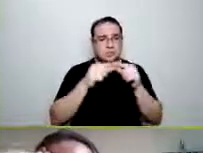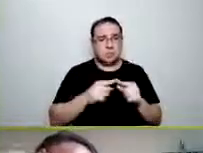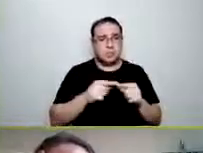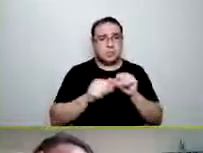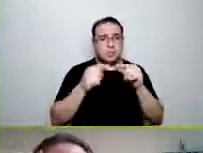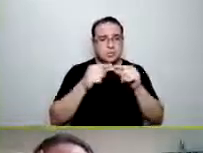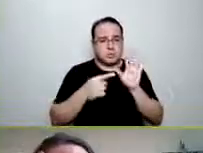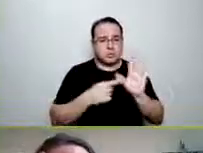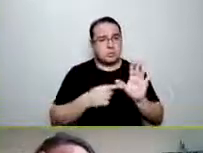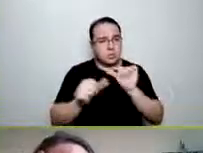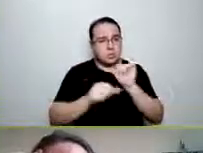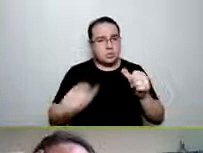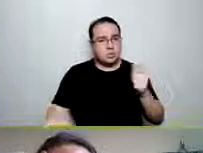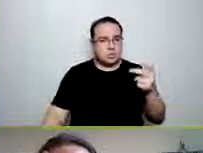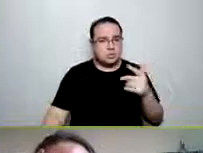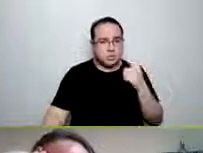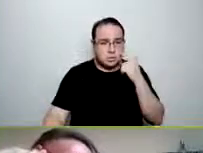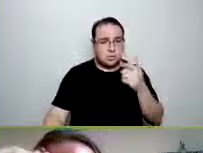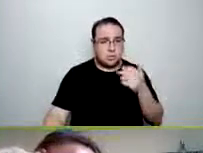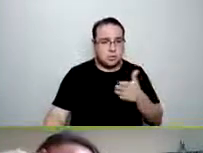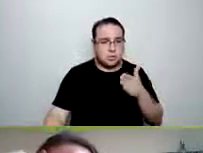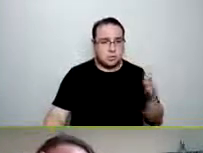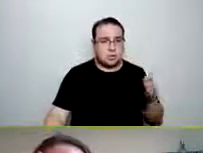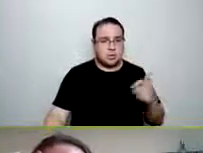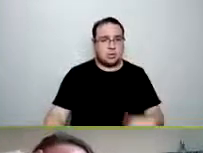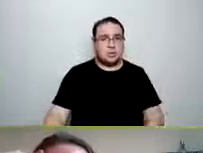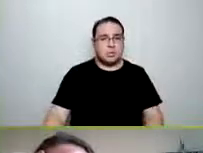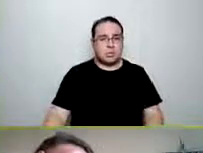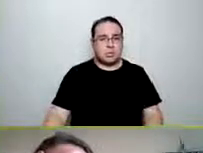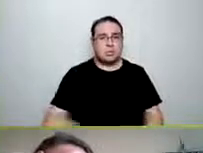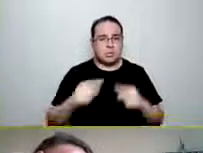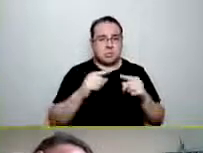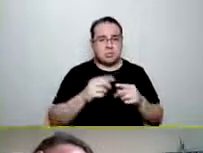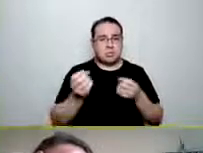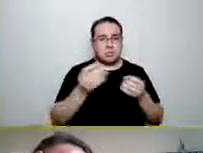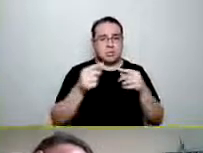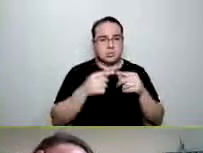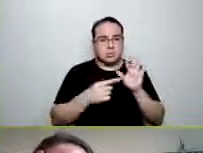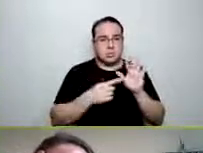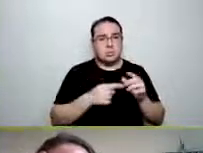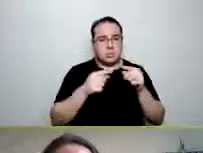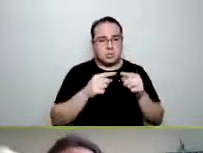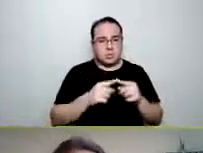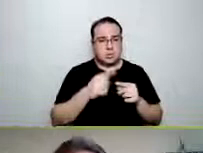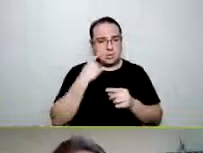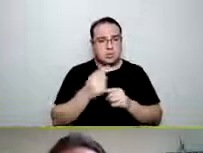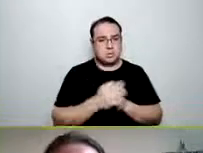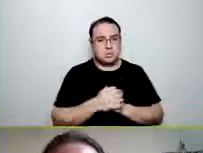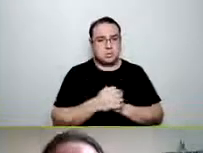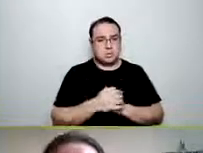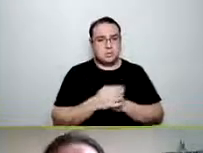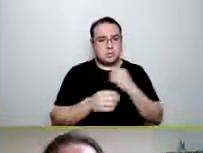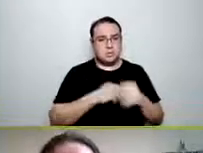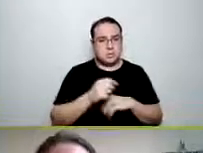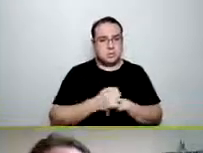de gravações e de preservá-las, processá-las, anotá-las e assim vai, de uma forma eficiente e